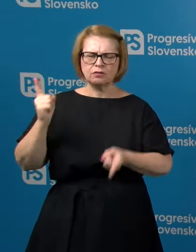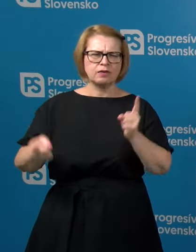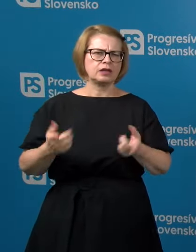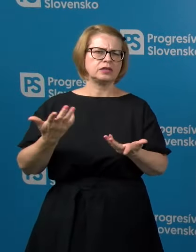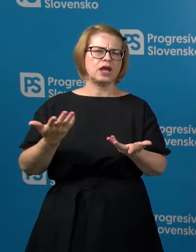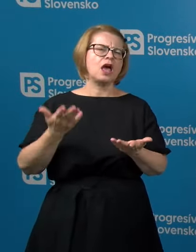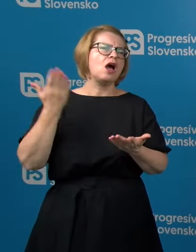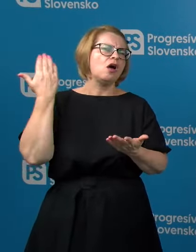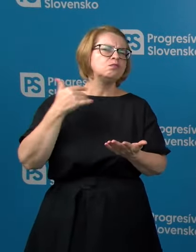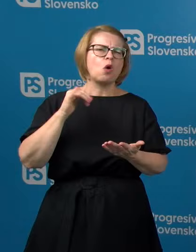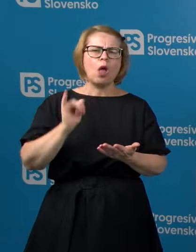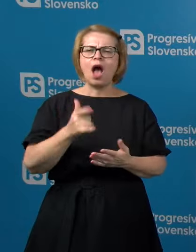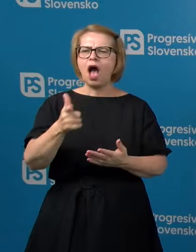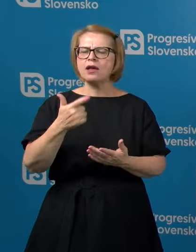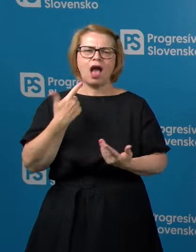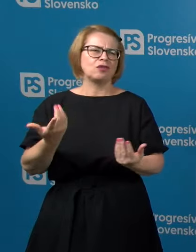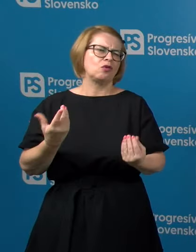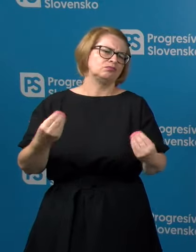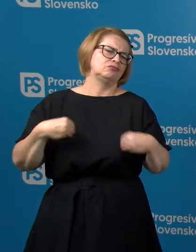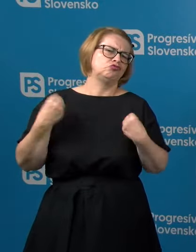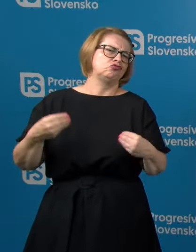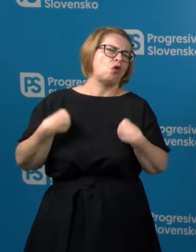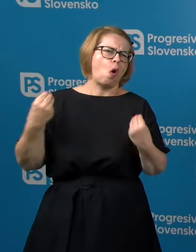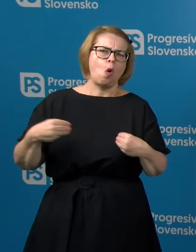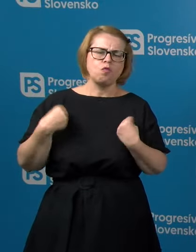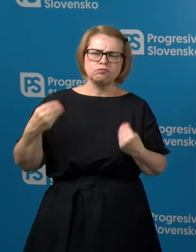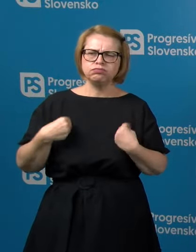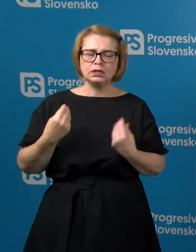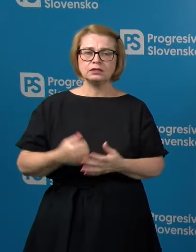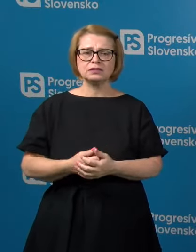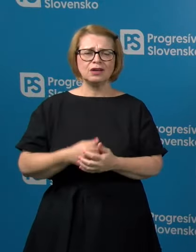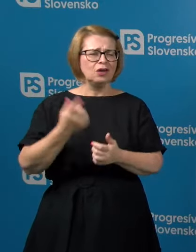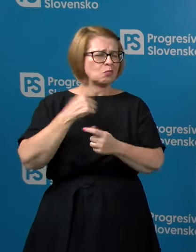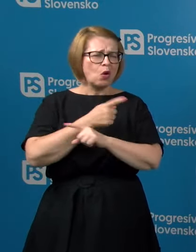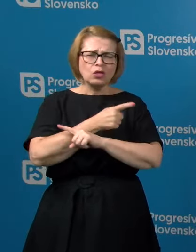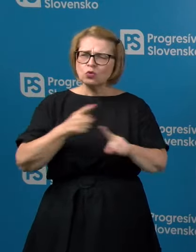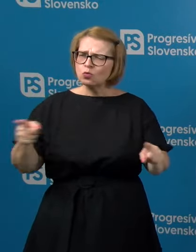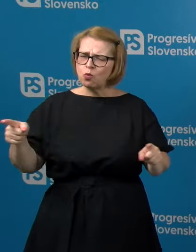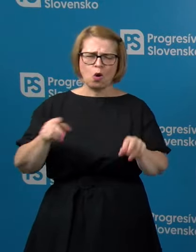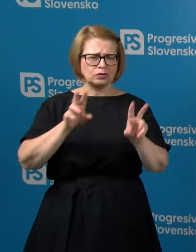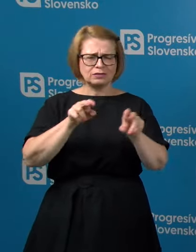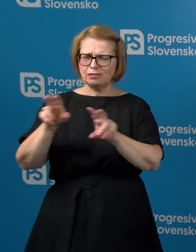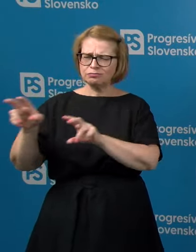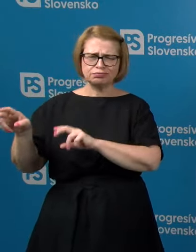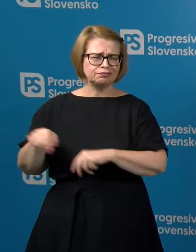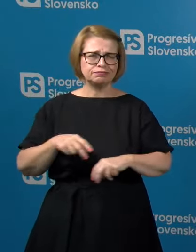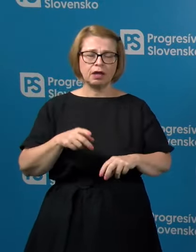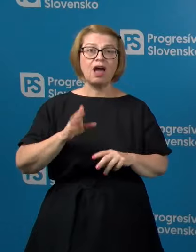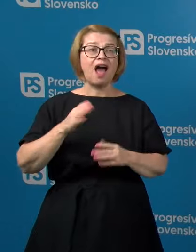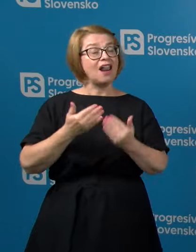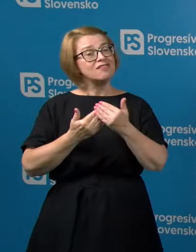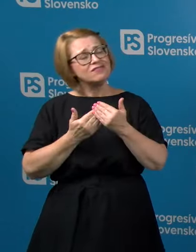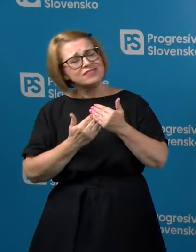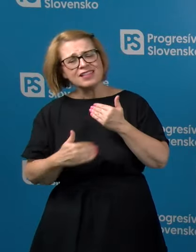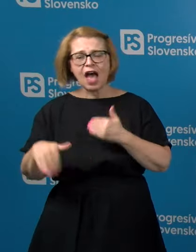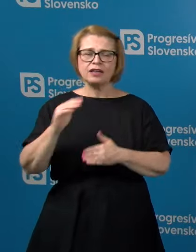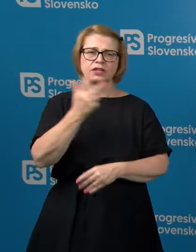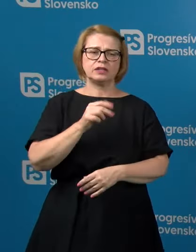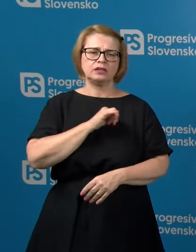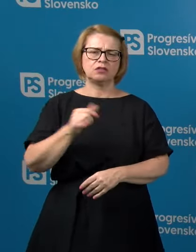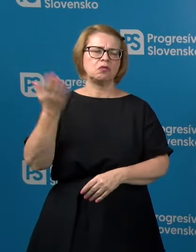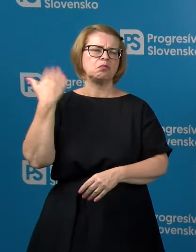instrumentalizácii alebo dokonca akejsi showbiznizácii, ale väčšinu času čelila najmä ignorácii zo